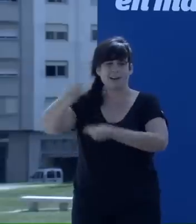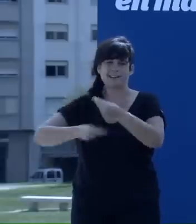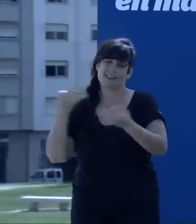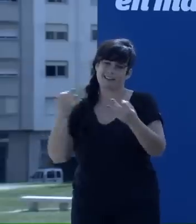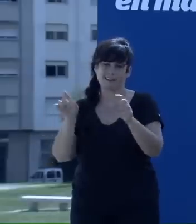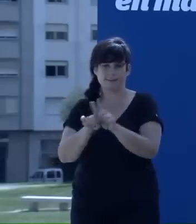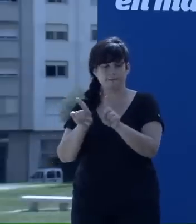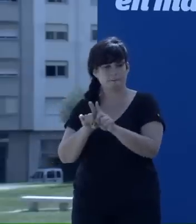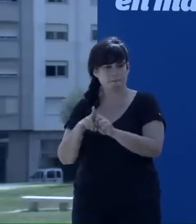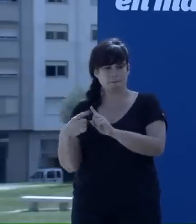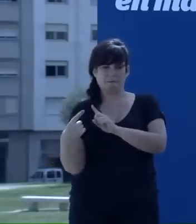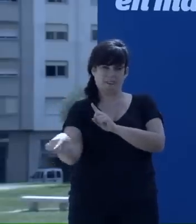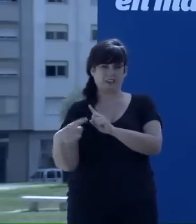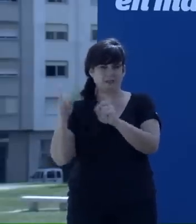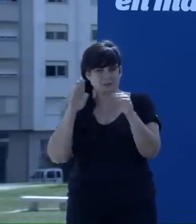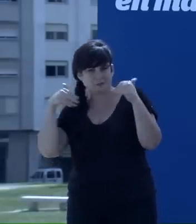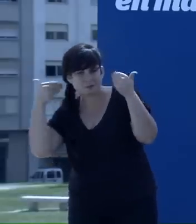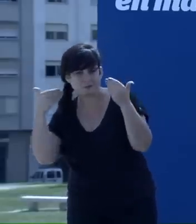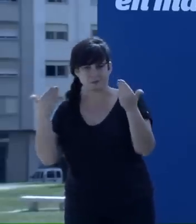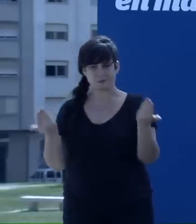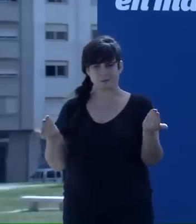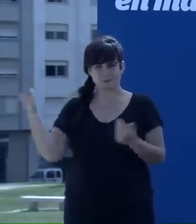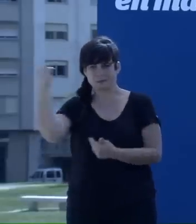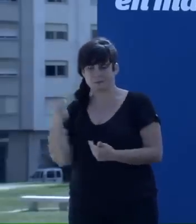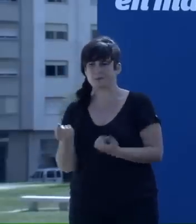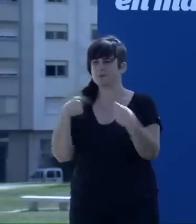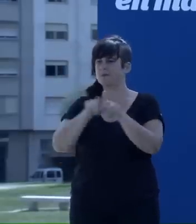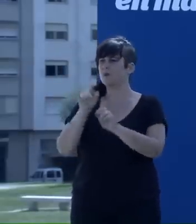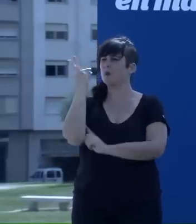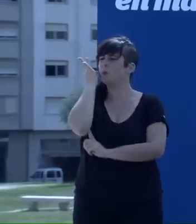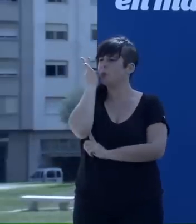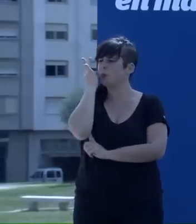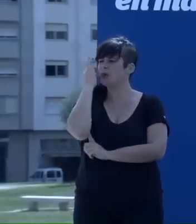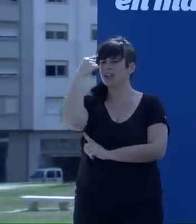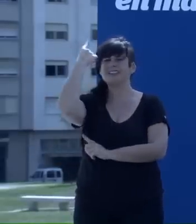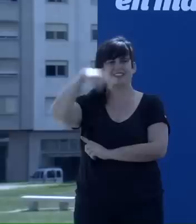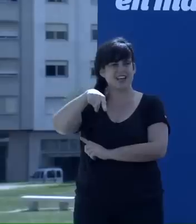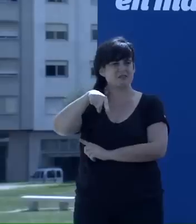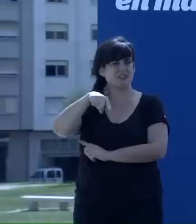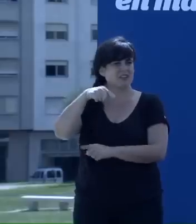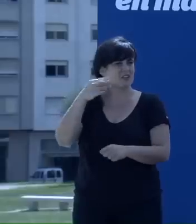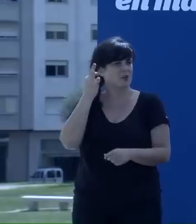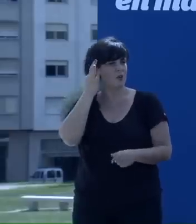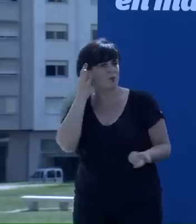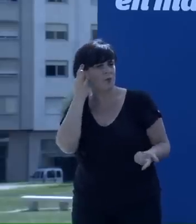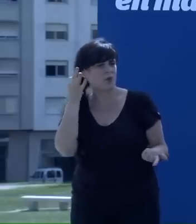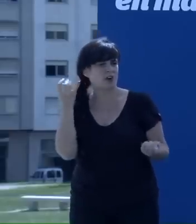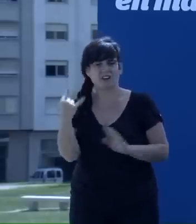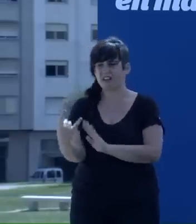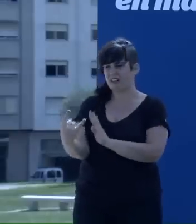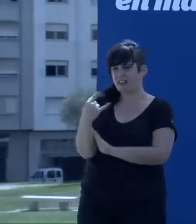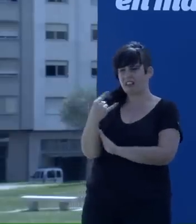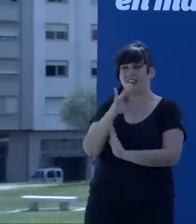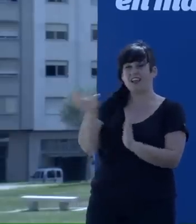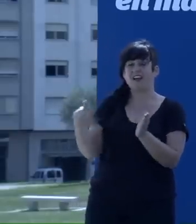macarradas tales como aconteceu coa muller esa enganada, estafada, en rigor,